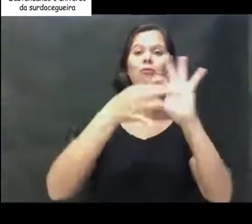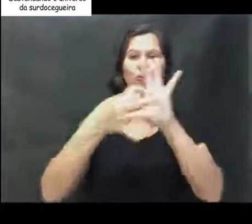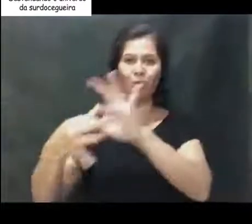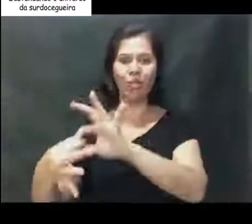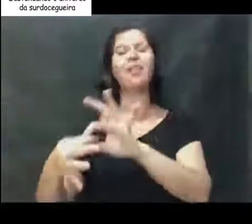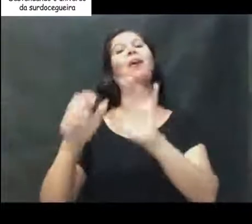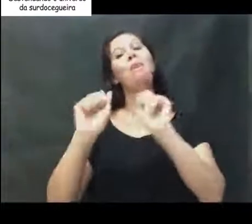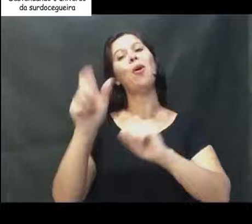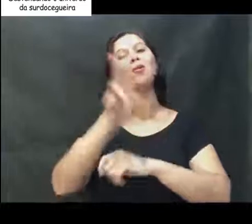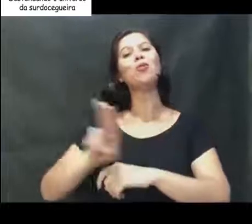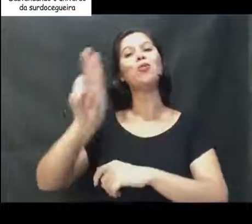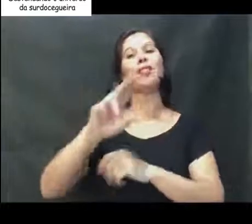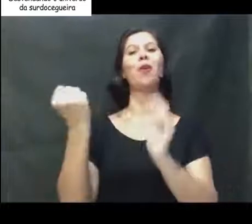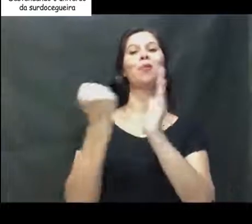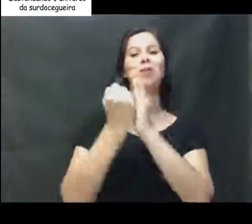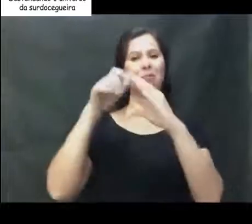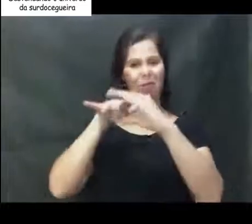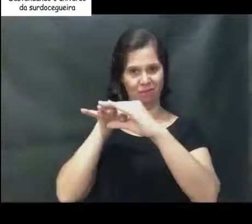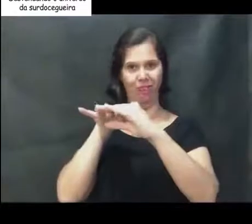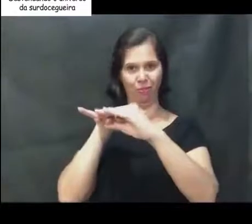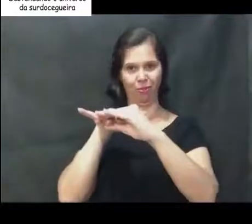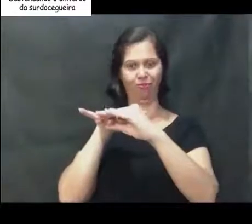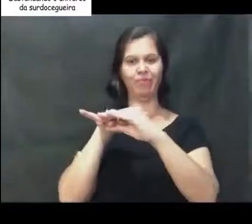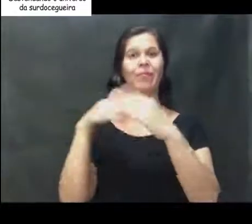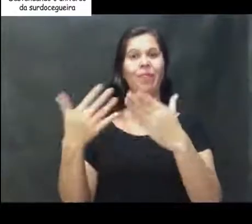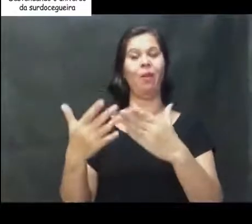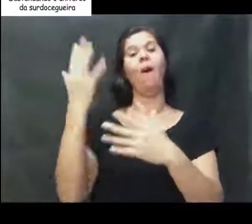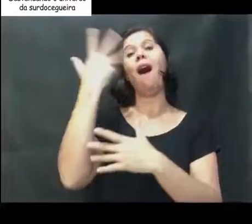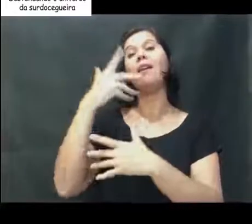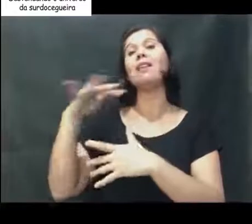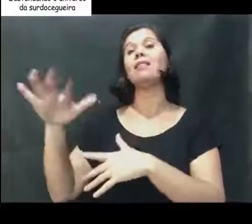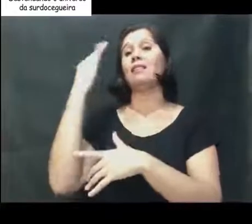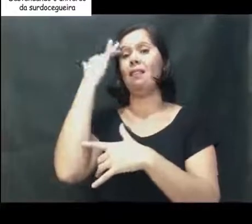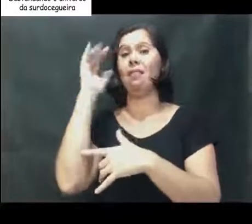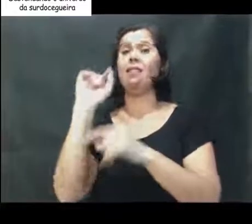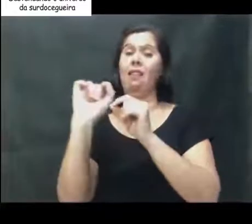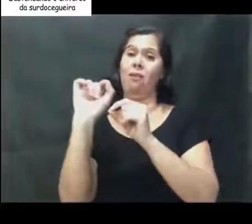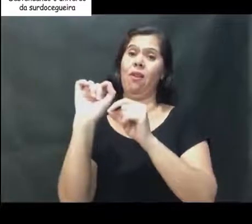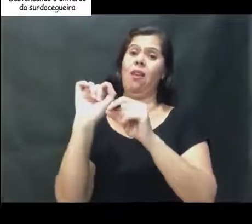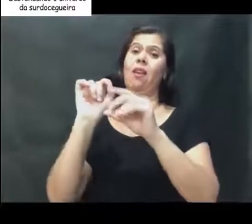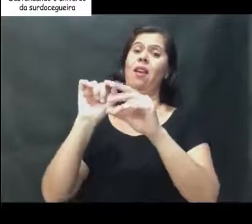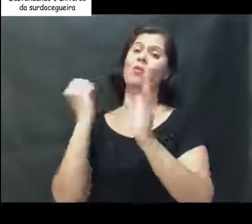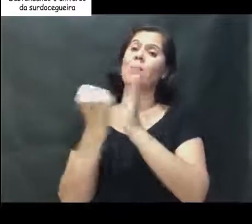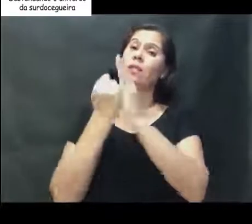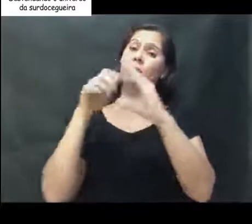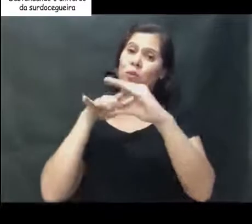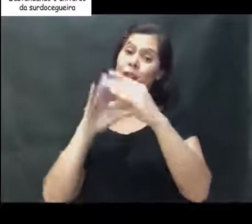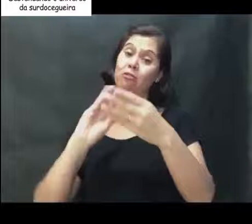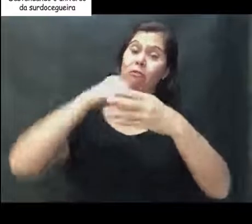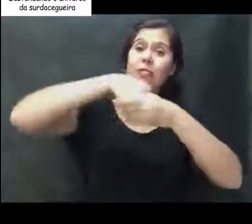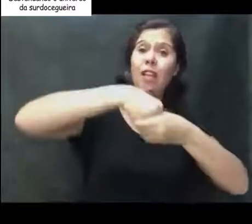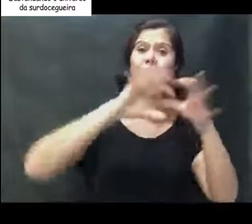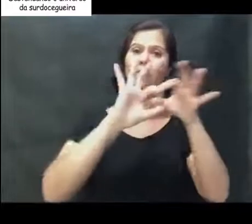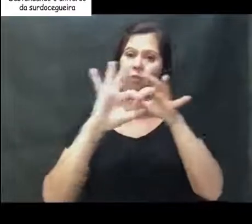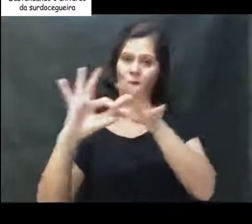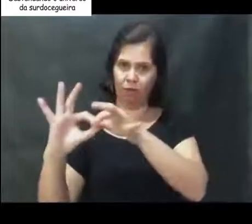tátil. Quando a criança conseguir entender o que significa o símbolo tátil associado a esse objeto dentro daquele